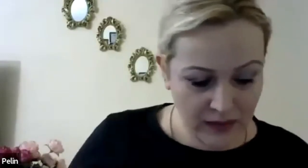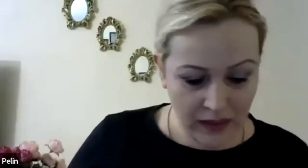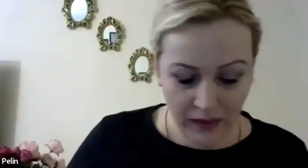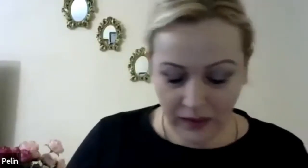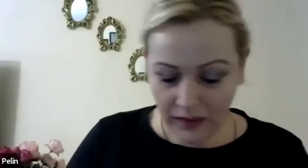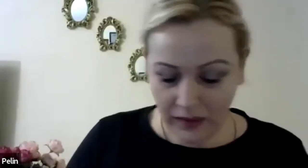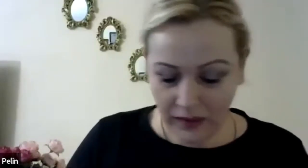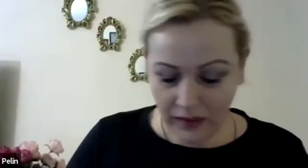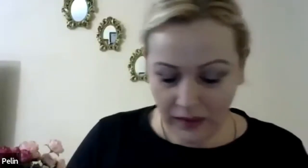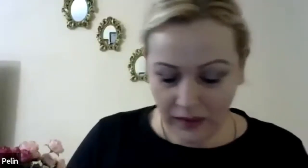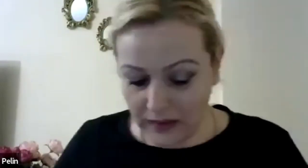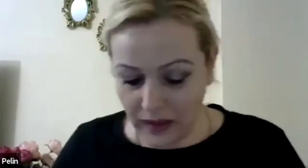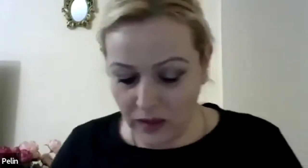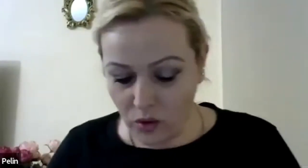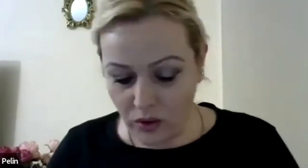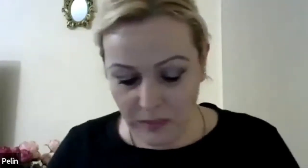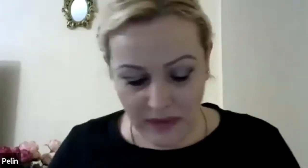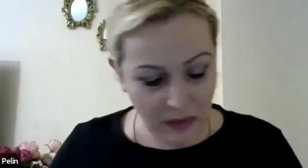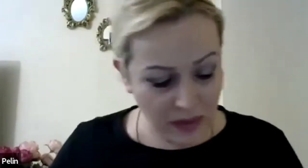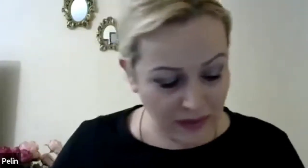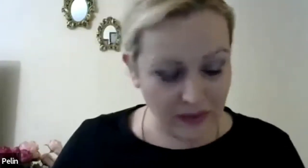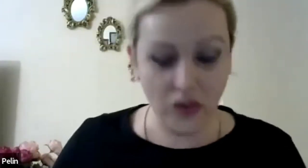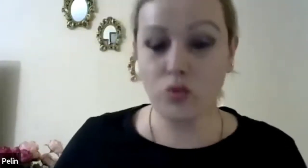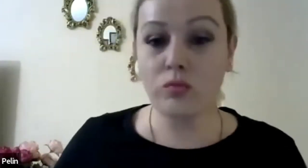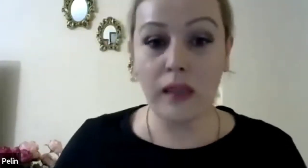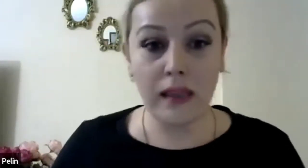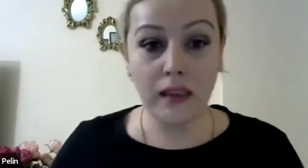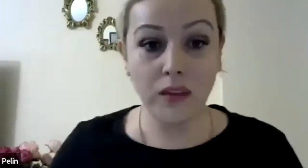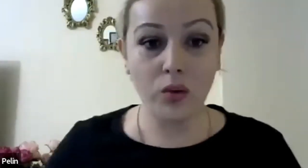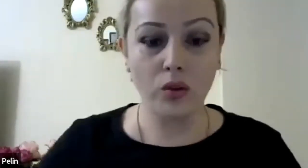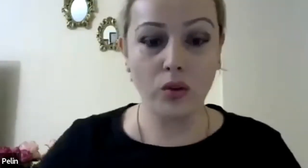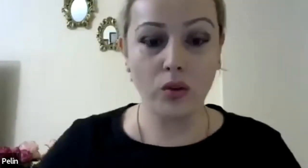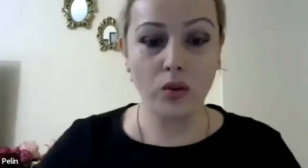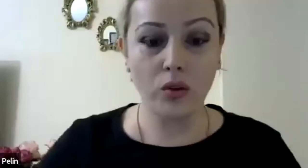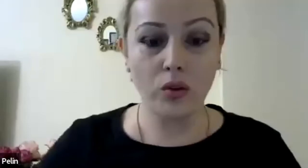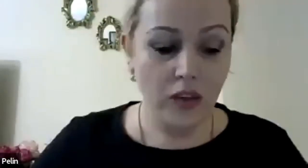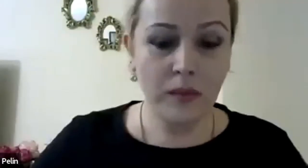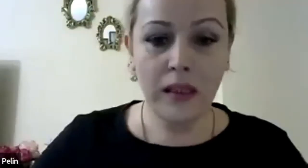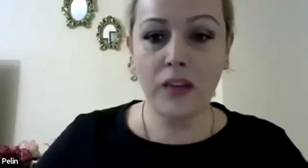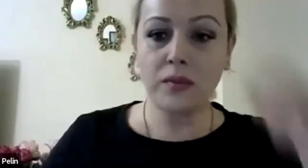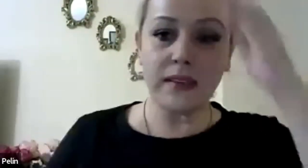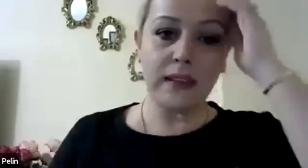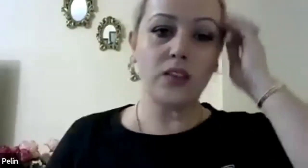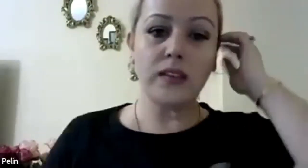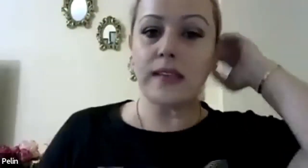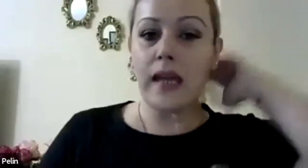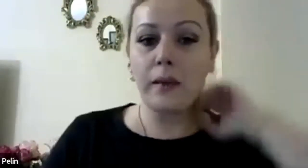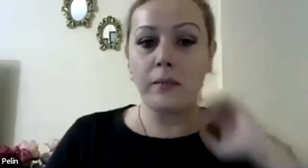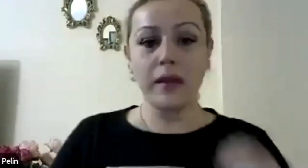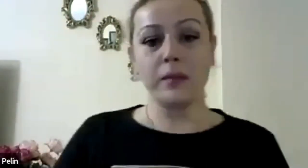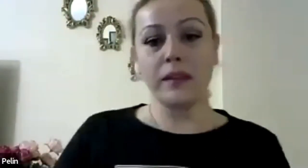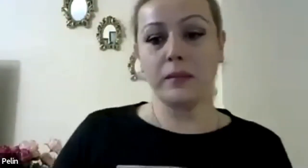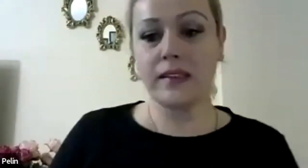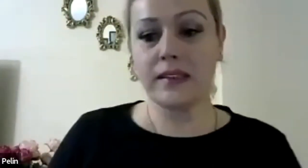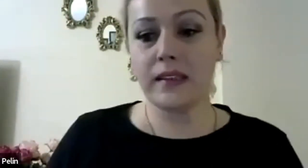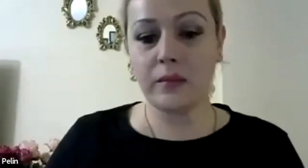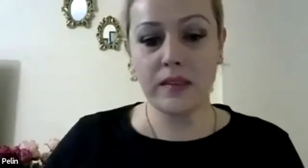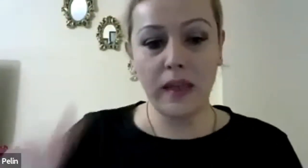anladıysak sizin daha sonra biz temel iletişim cümlelerini gördük. Şimdi karşımızdaki kişiye selam merhaba demek